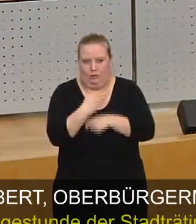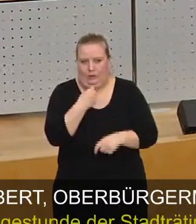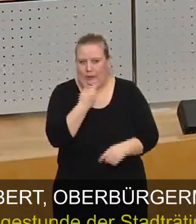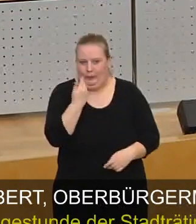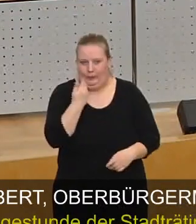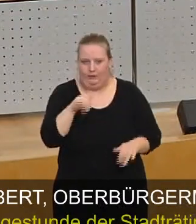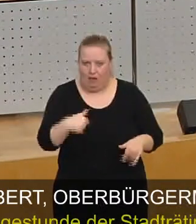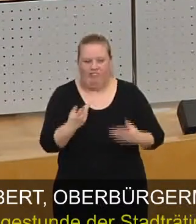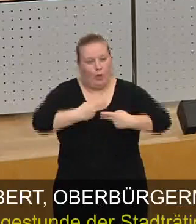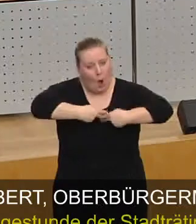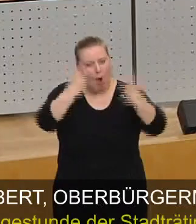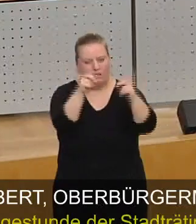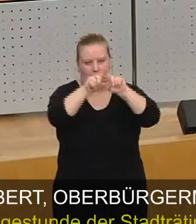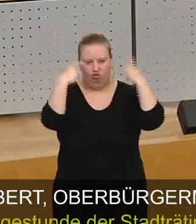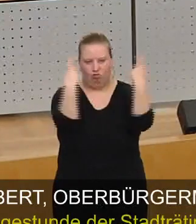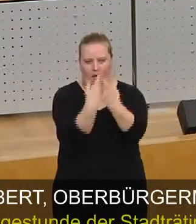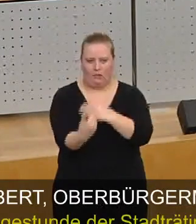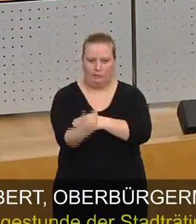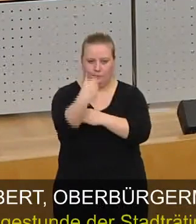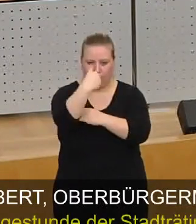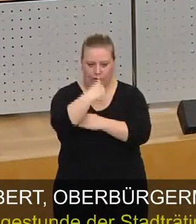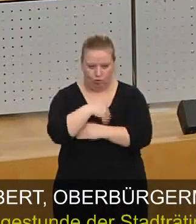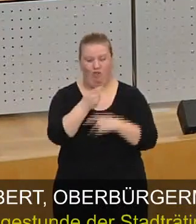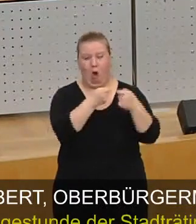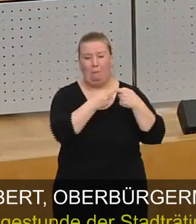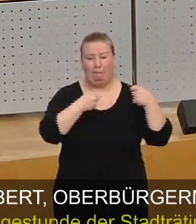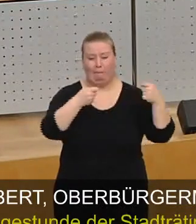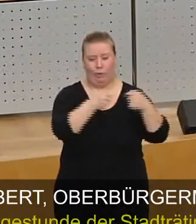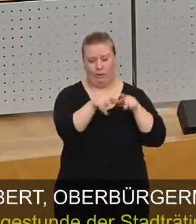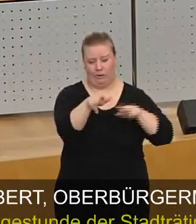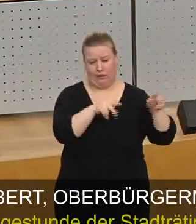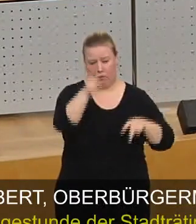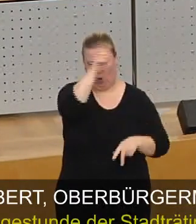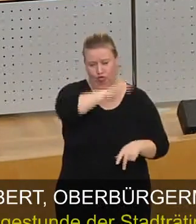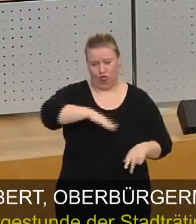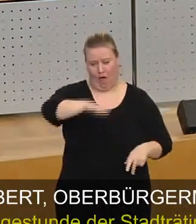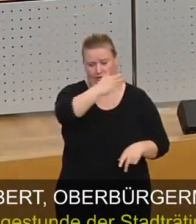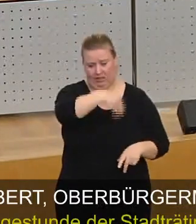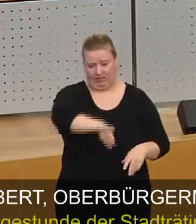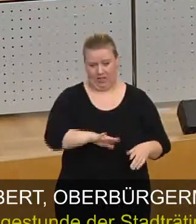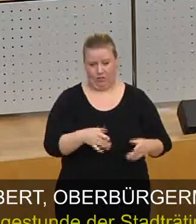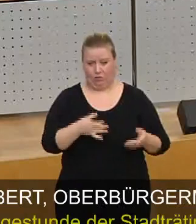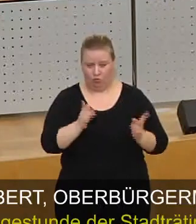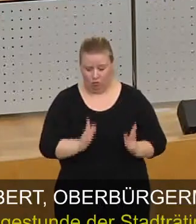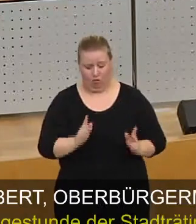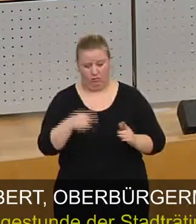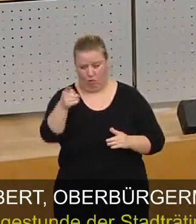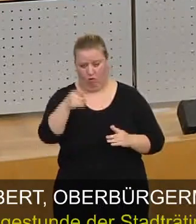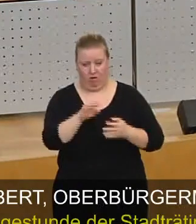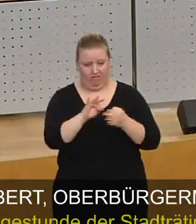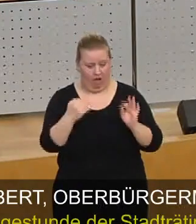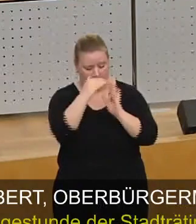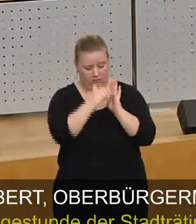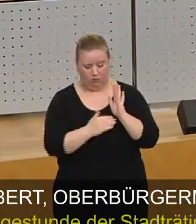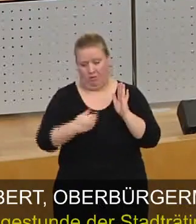weil es war ein offizieller Staatsbesuch auf Einladung der Bundesregierung gewesen und es ist nur die Fakten darauf dargestellt und